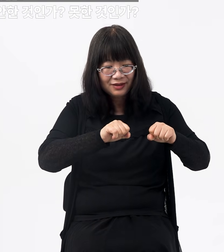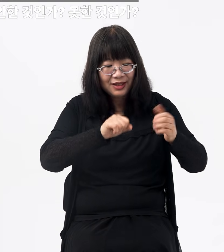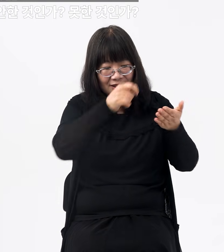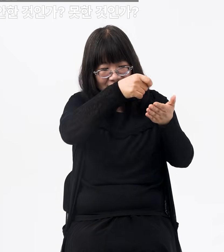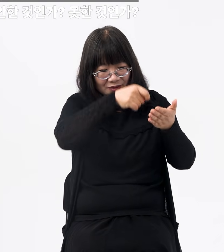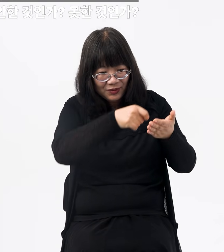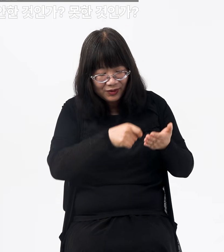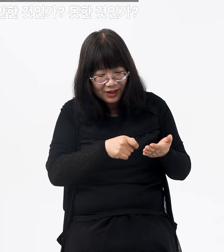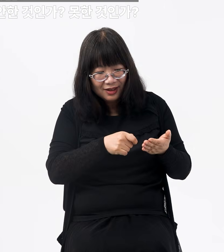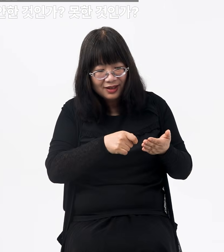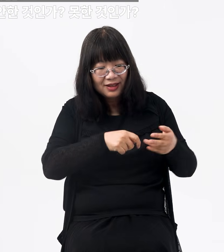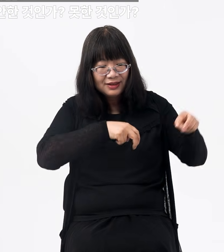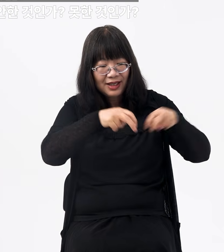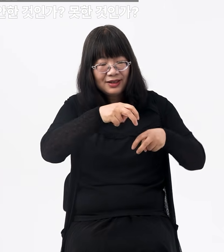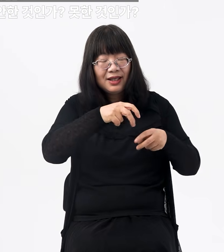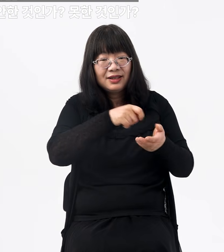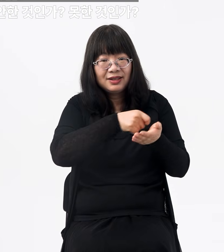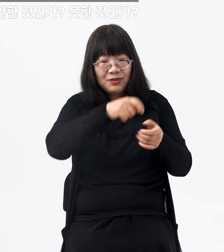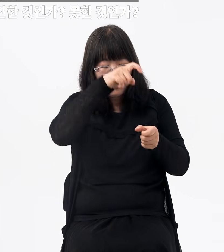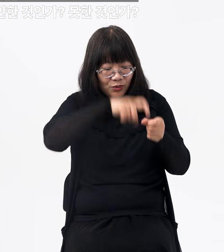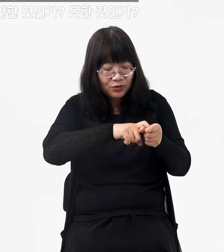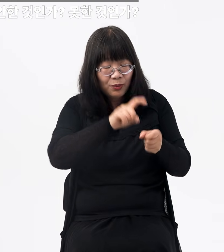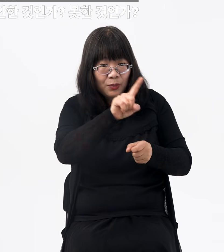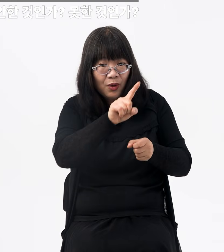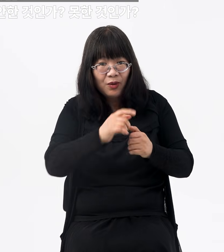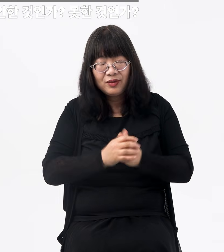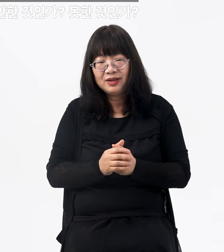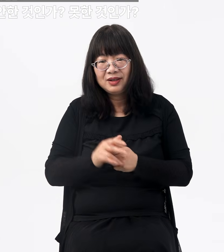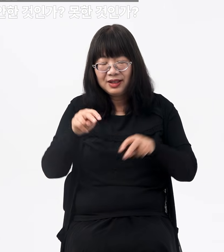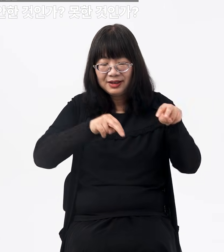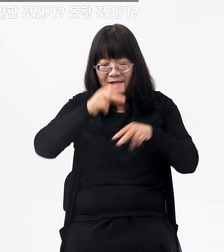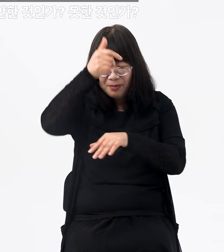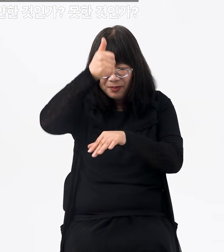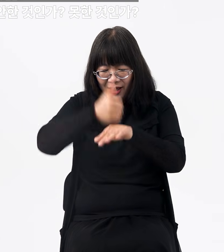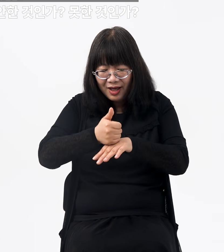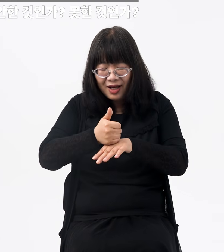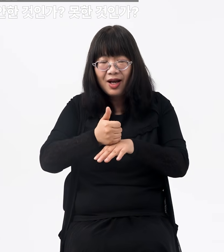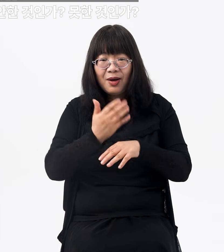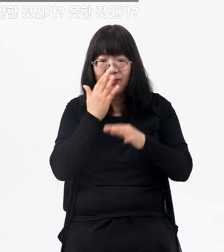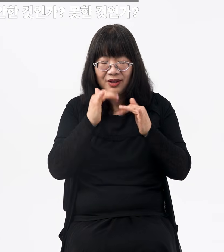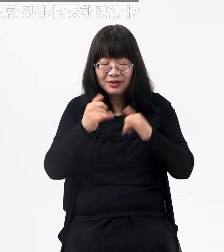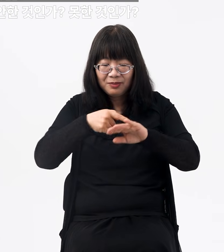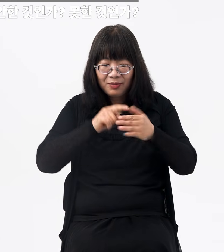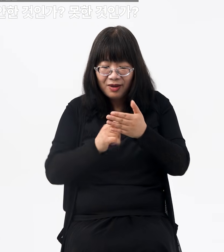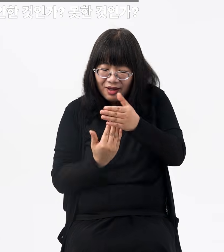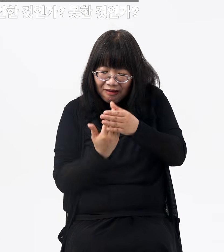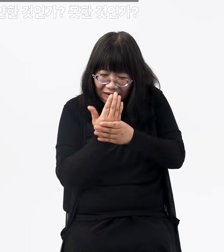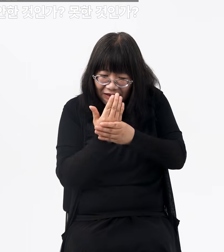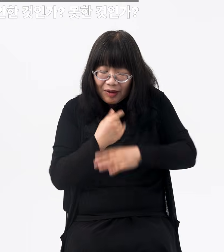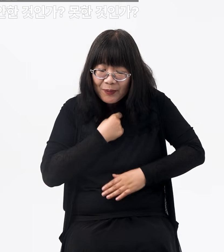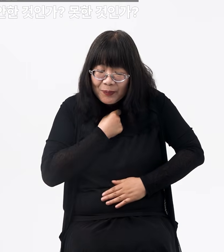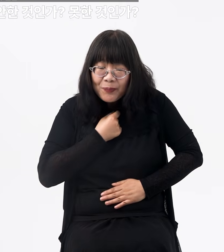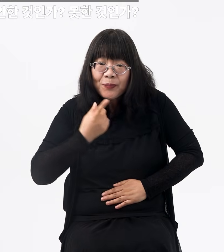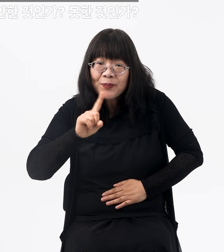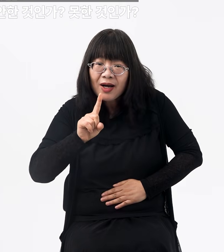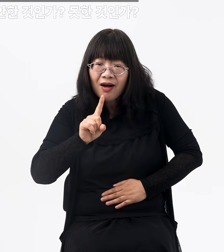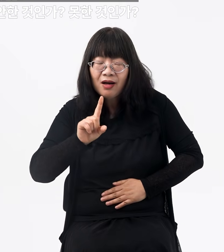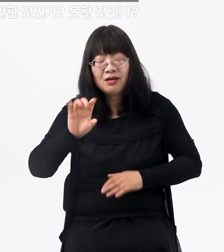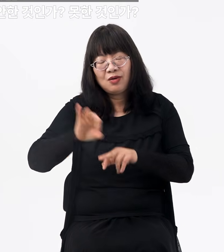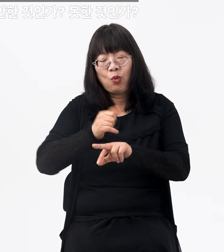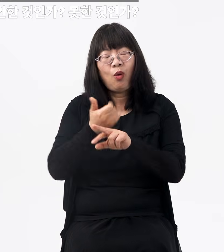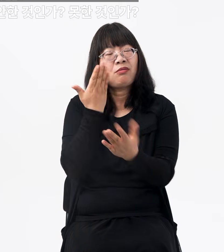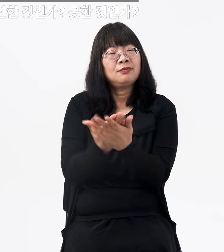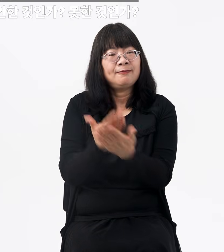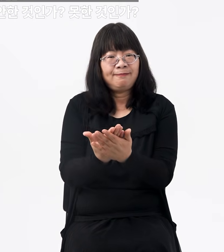자, 사사기 끝에 백성들 마음속에 어떤 요구가 일어나기 시작하죠? 왕을